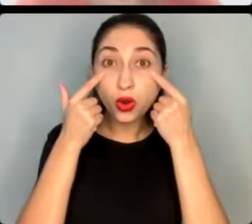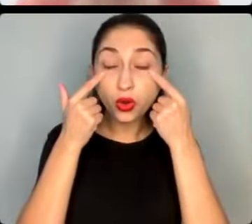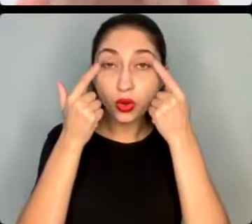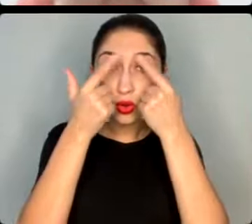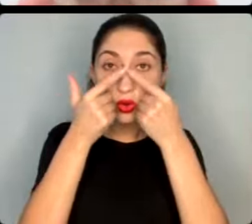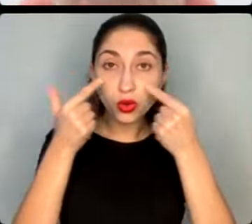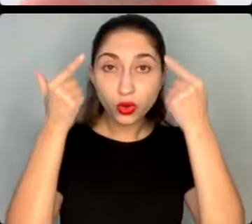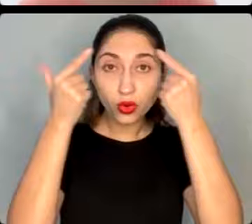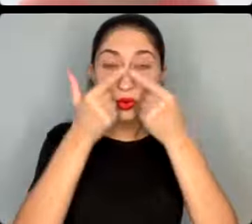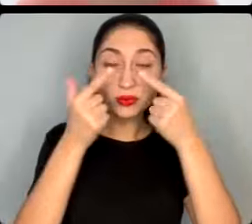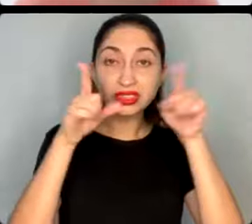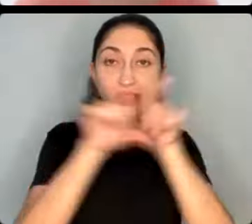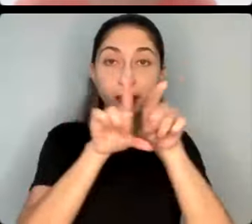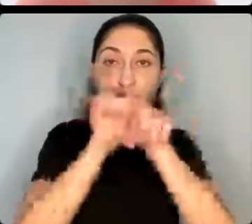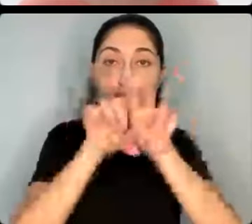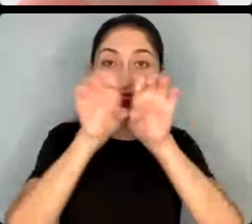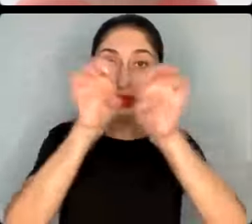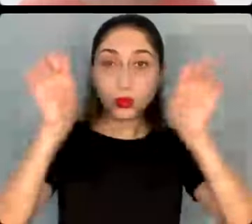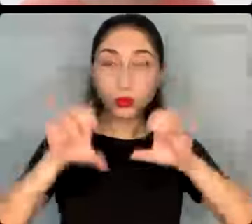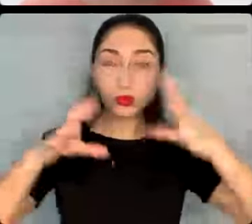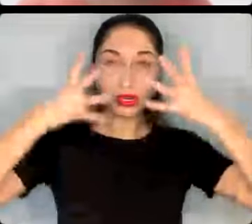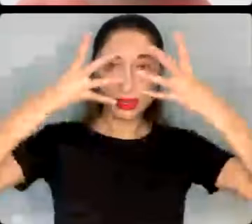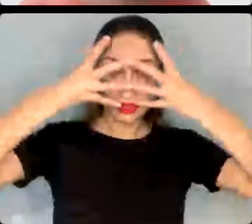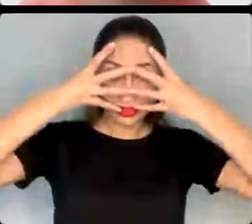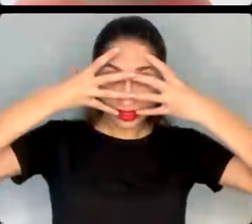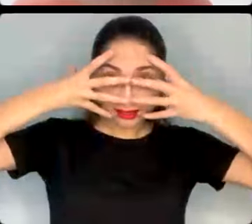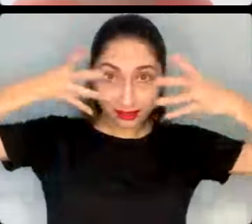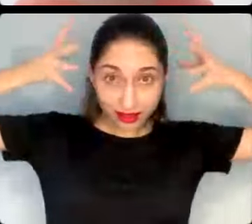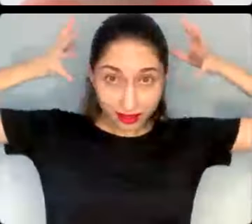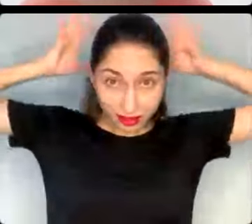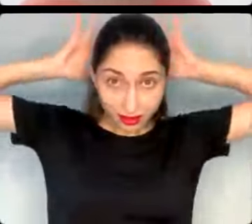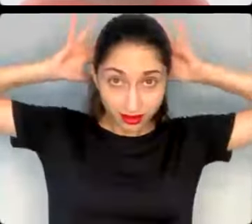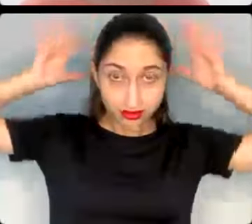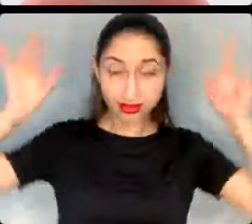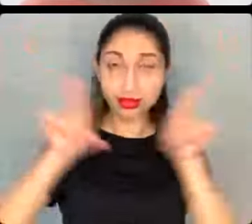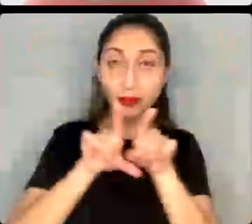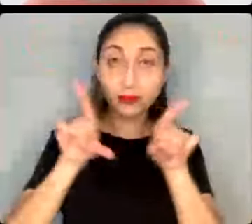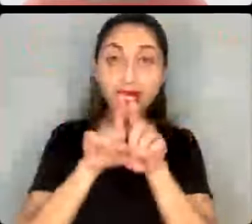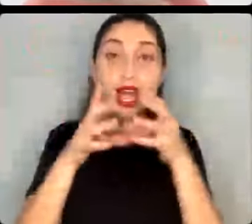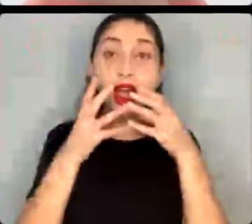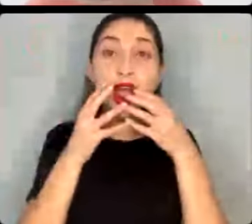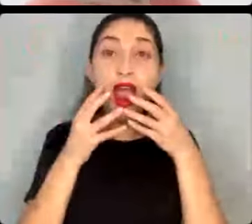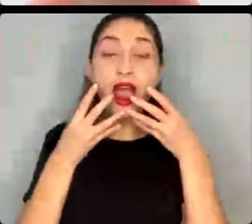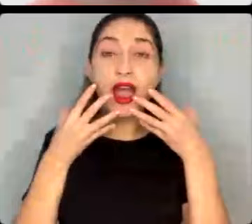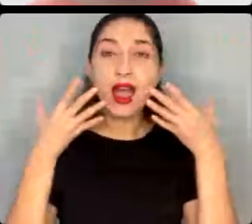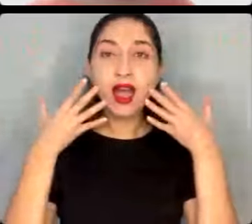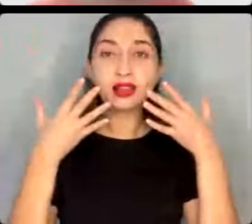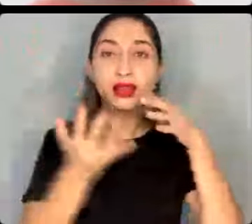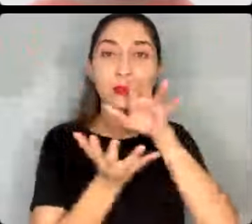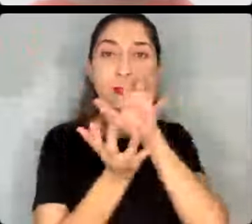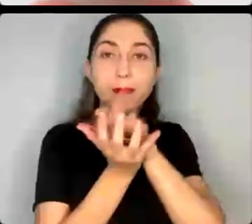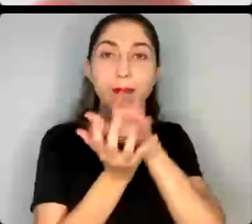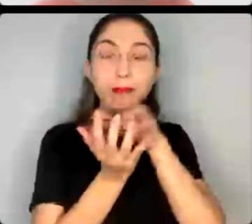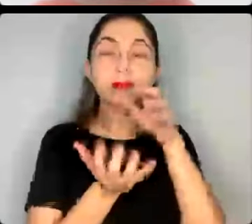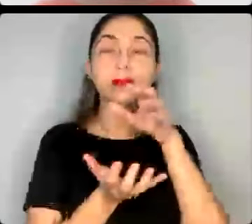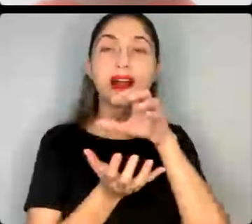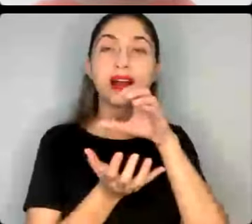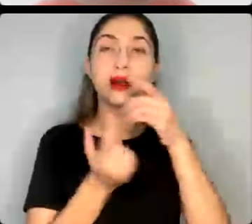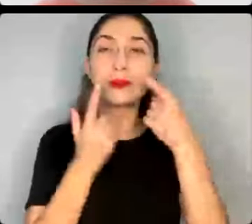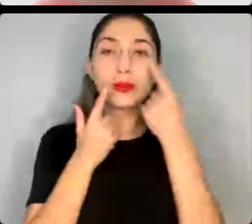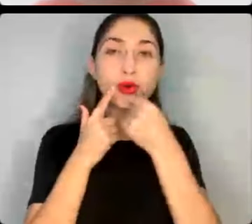posicionamento dessas estruturas da cavidade bucal organiza muito também o pescoço e